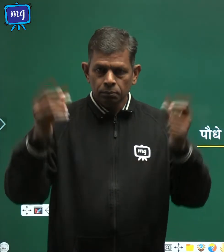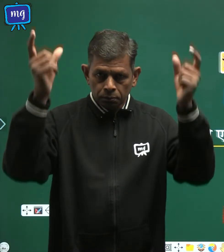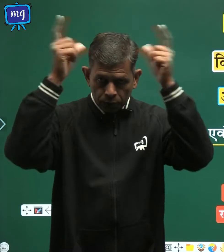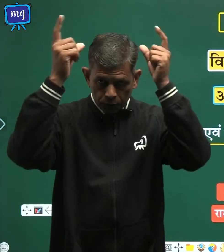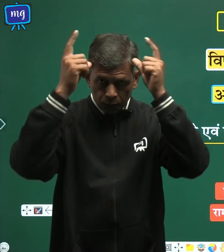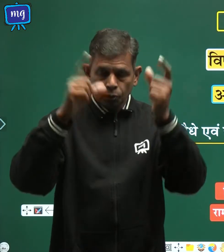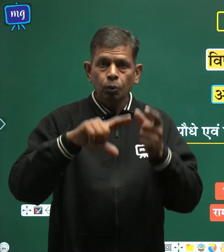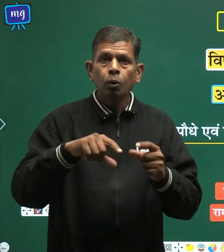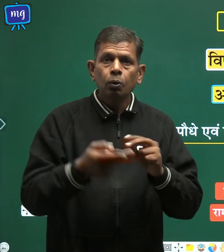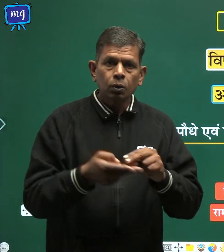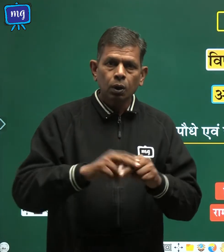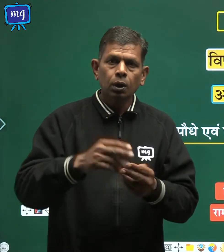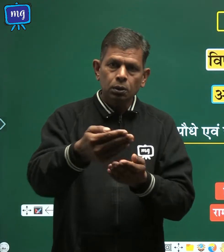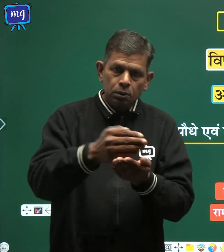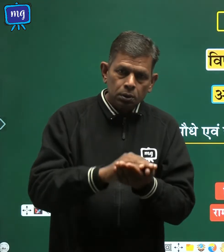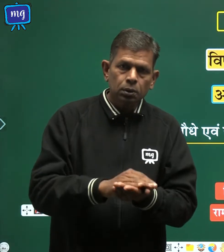जंतुओं का संरक्षण